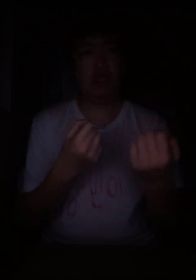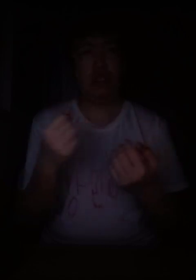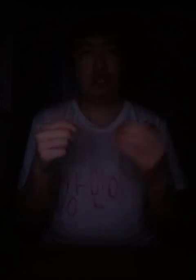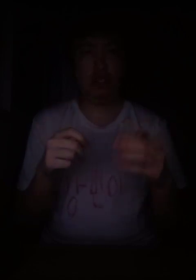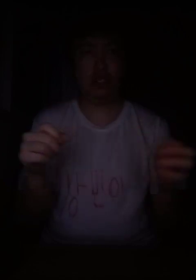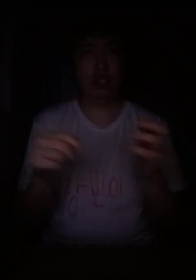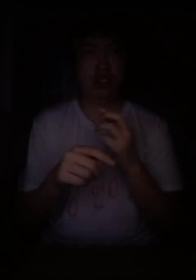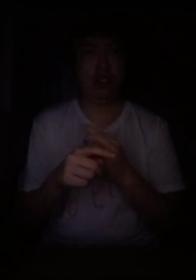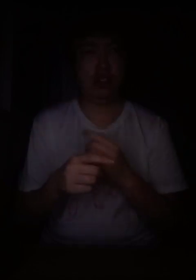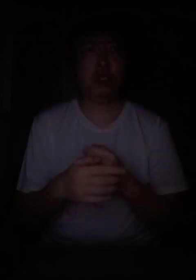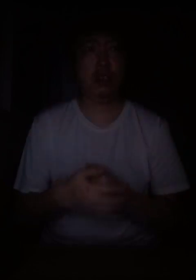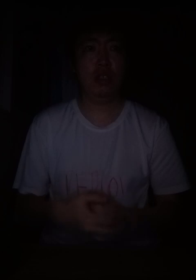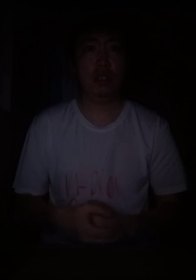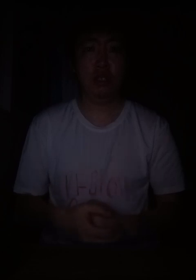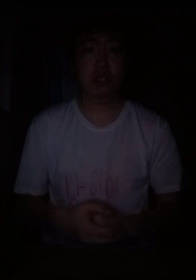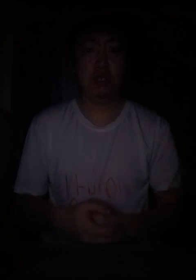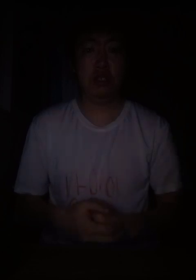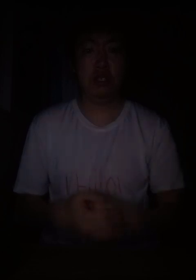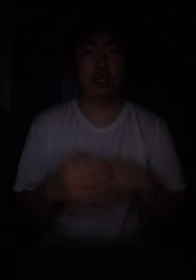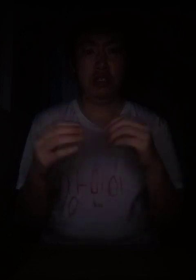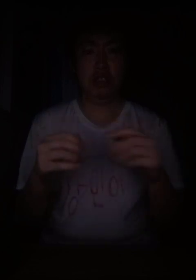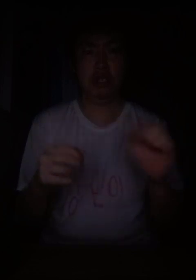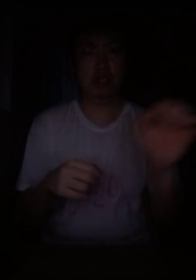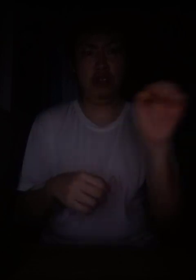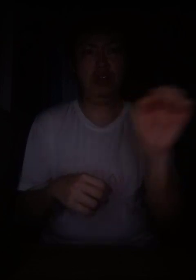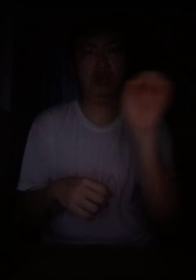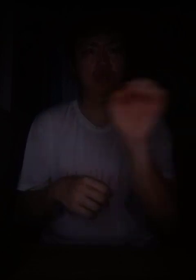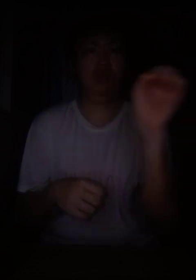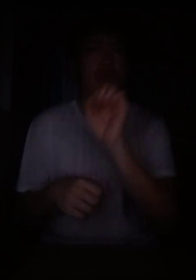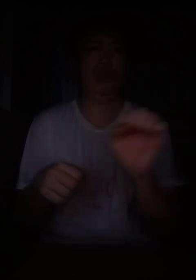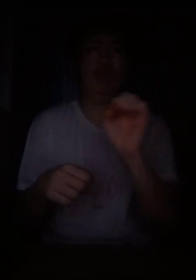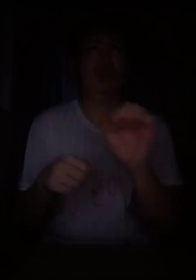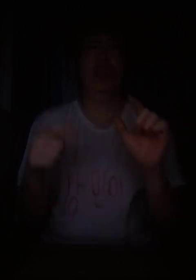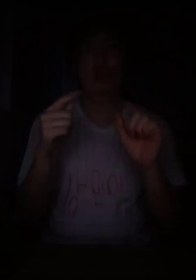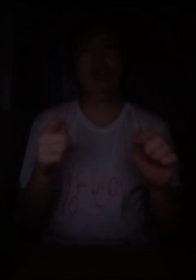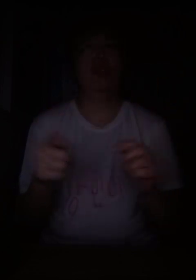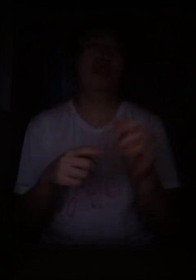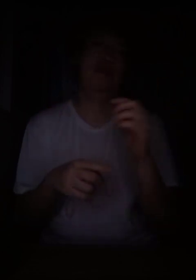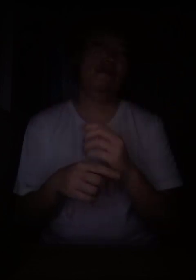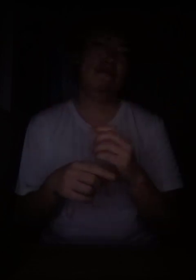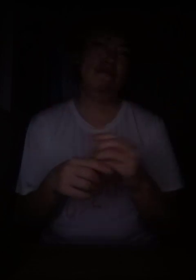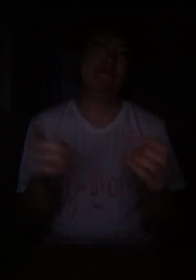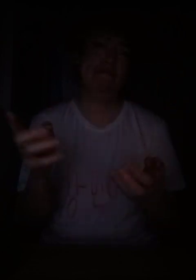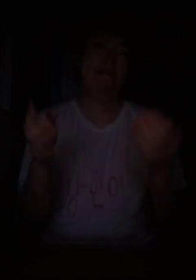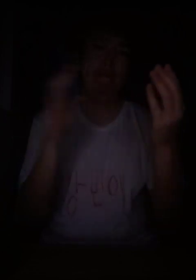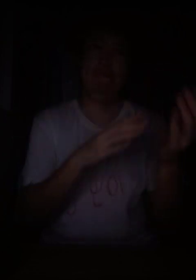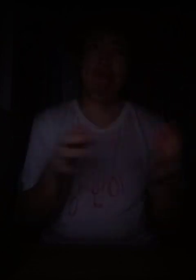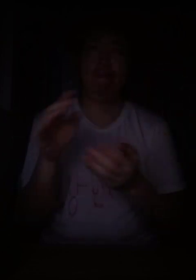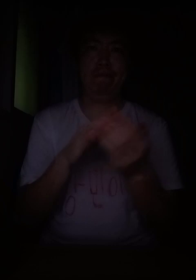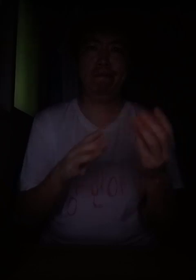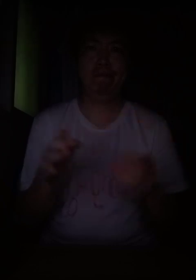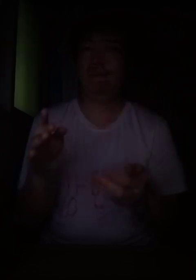보이거든요. 핸들만 겨우 돌린 것 같은 차량을 비롯해 흙탕물을 뒤집어 쓴 차들이 어지럽게 흩어져